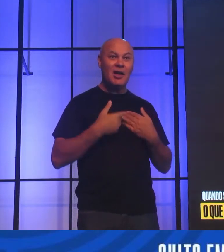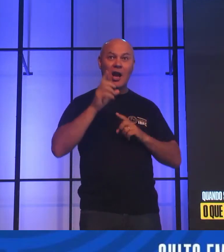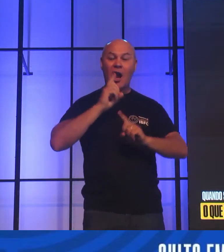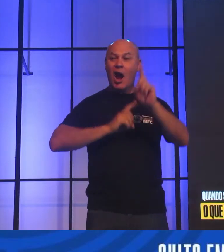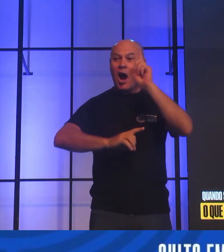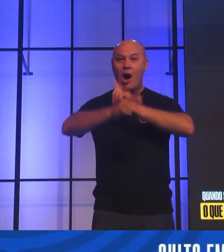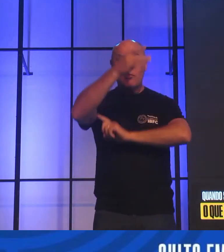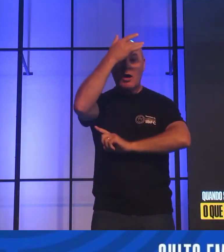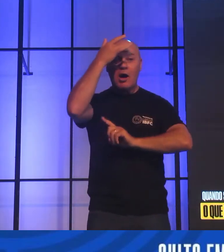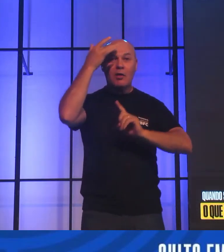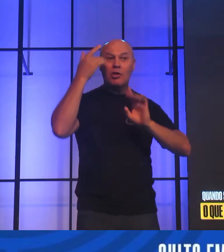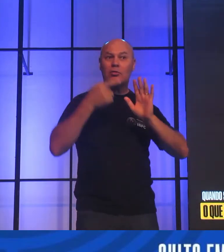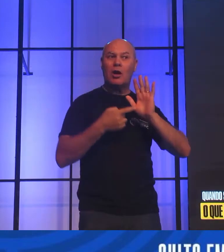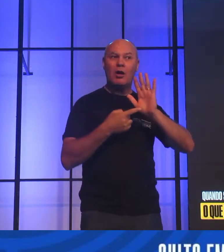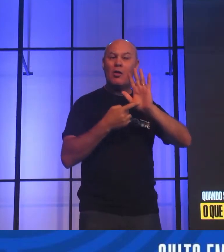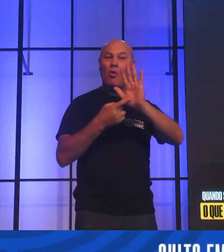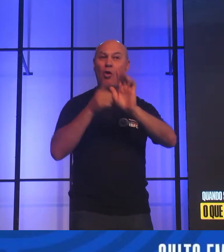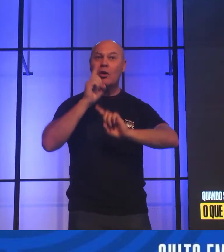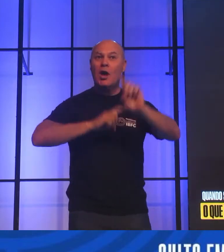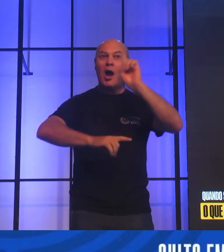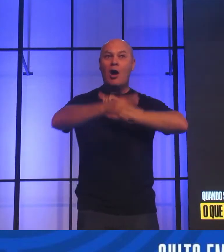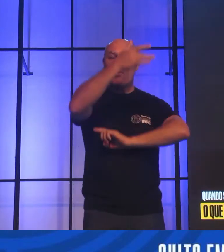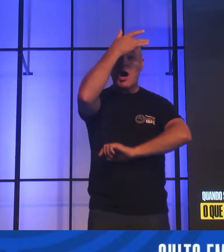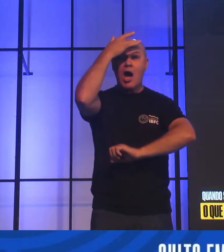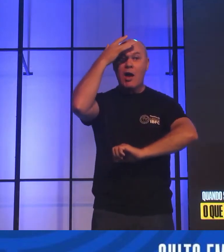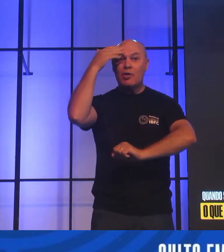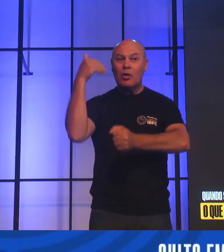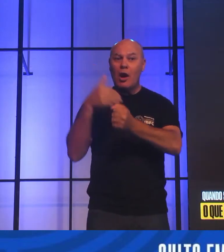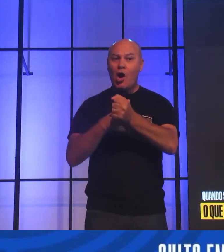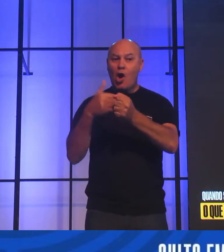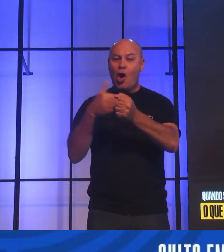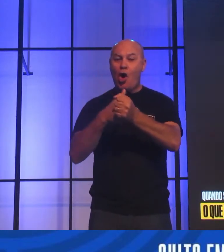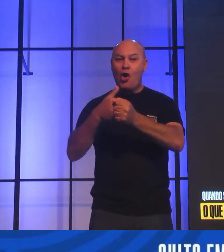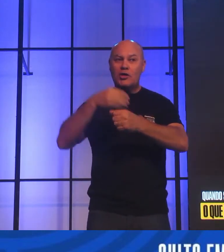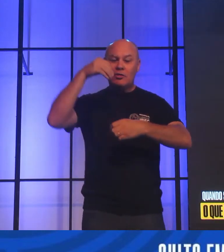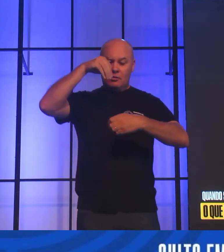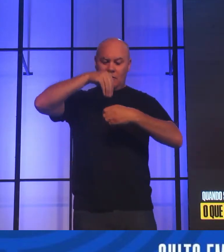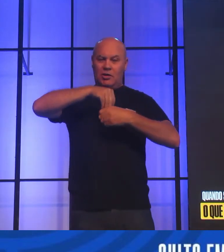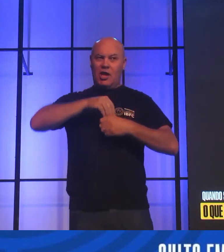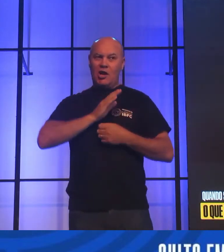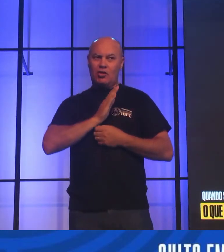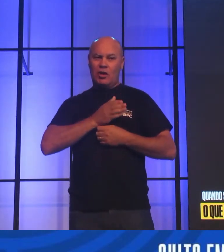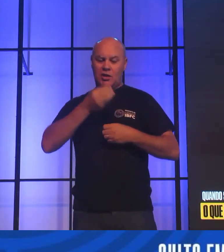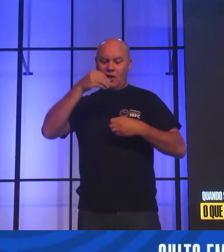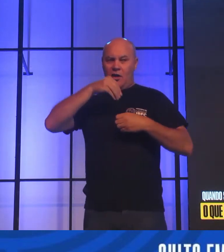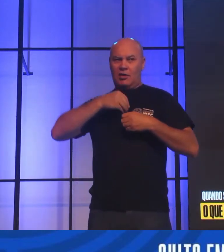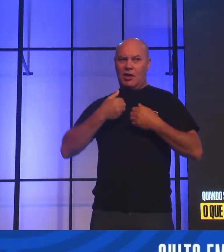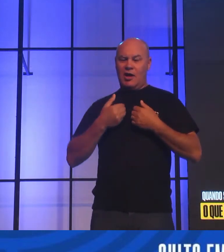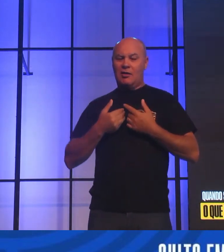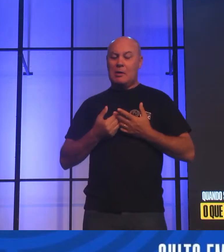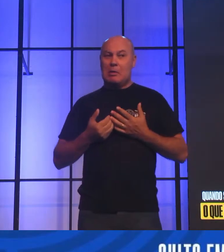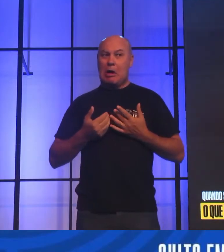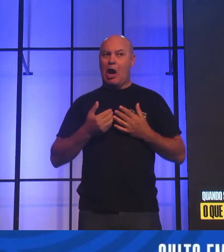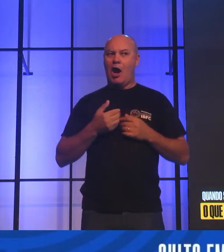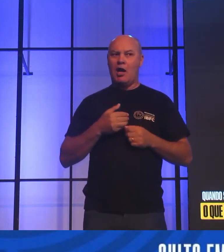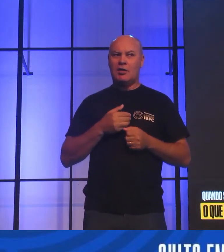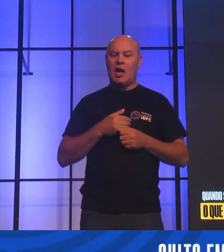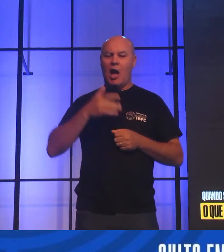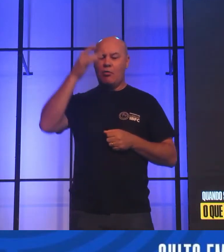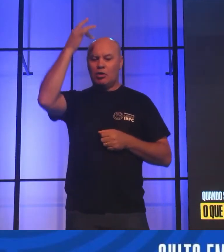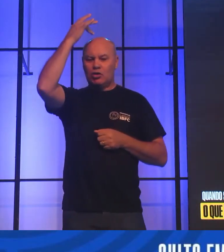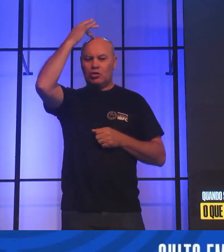que você planeja, não aquilo que você... Todos os que foram conversar com as minhas filhas para